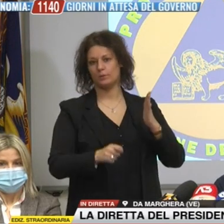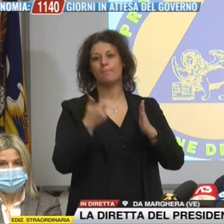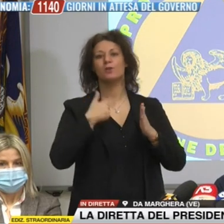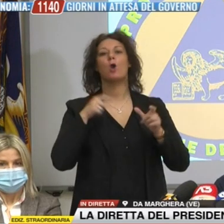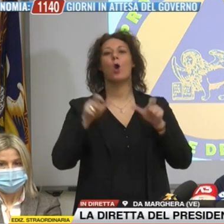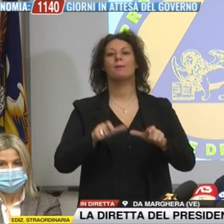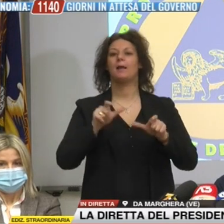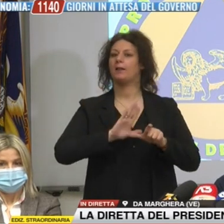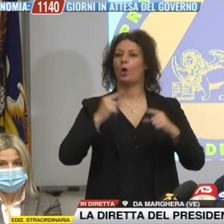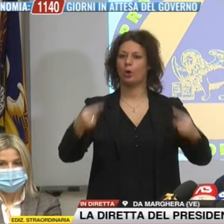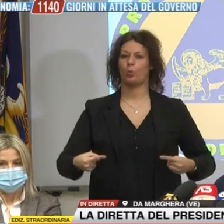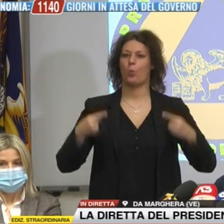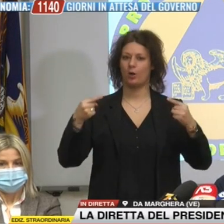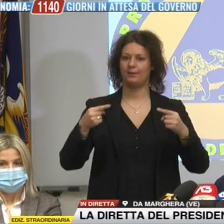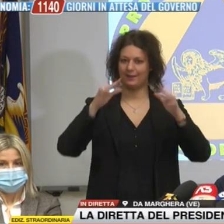Altre domande?